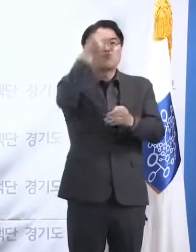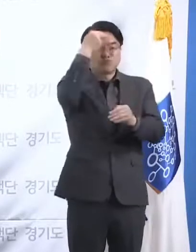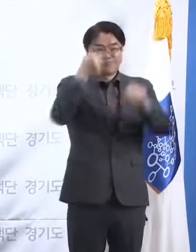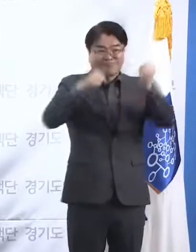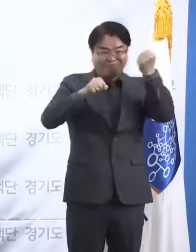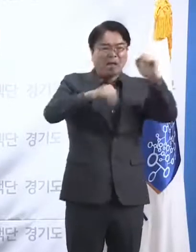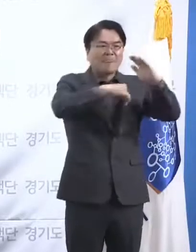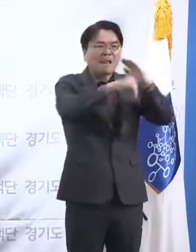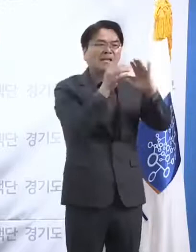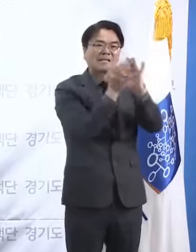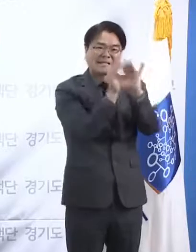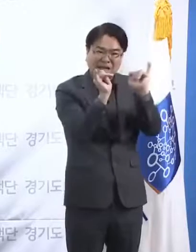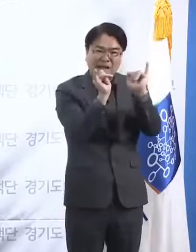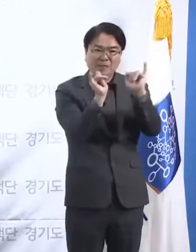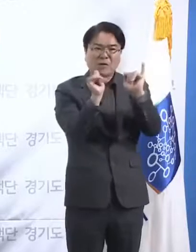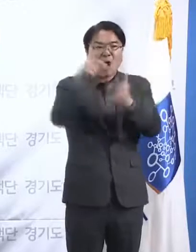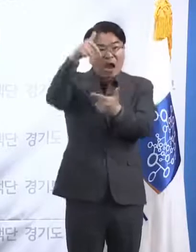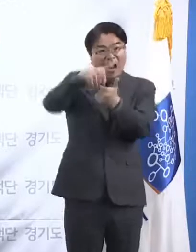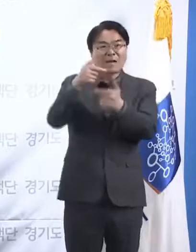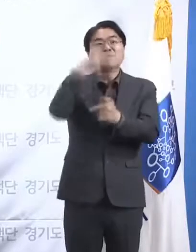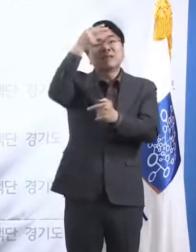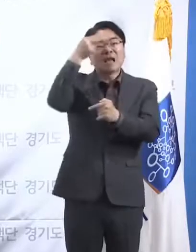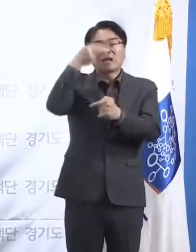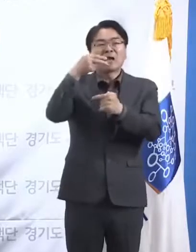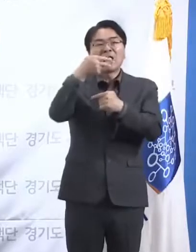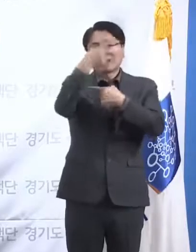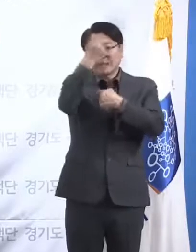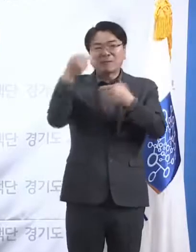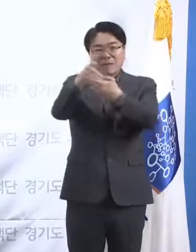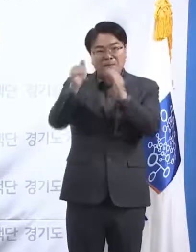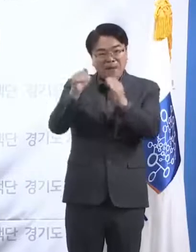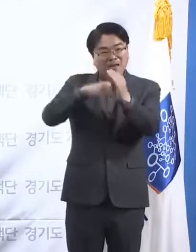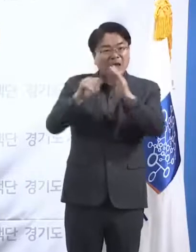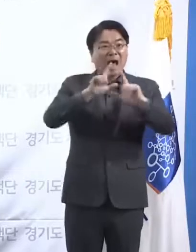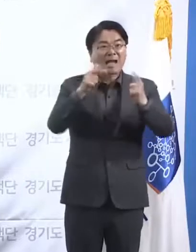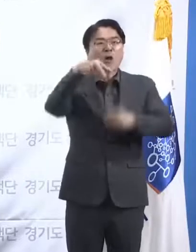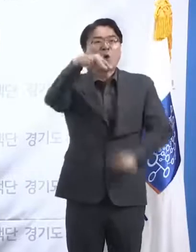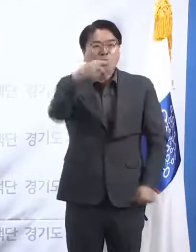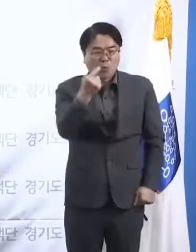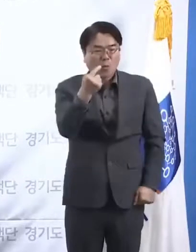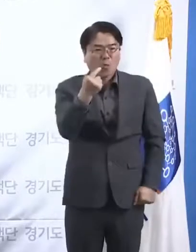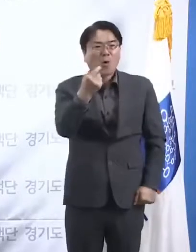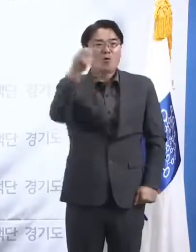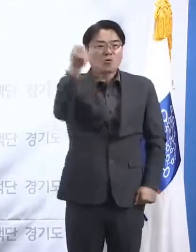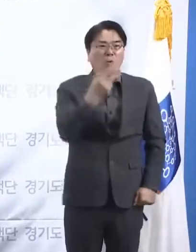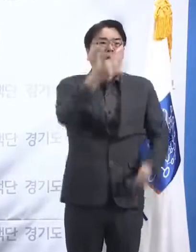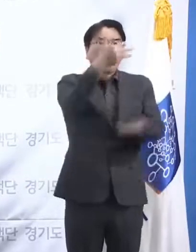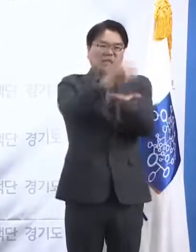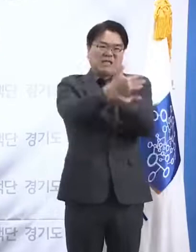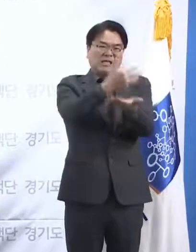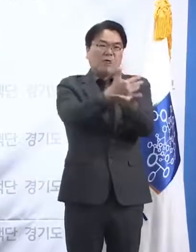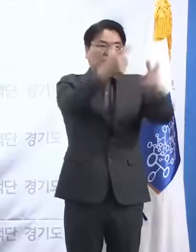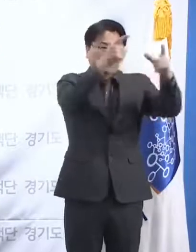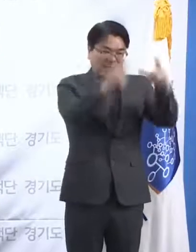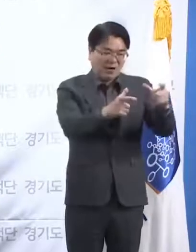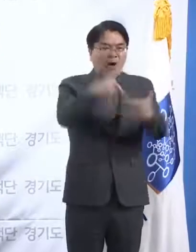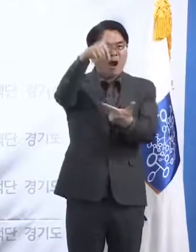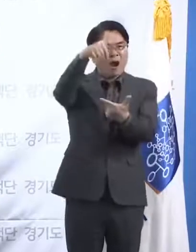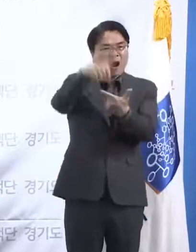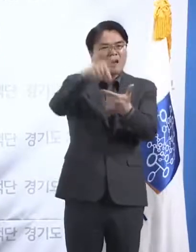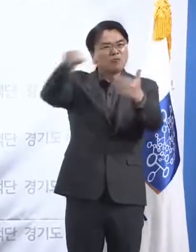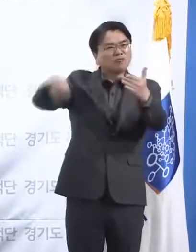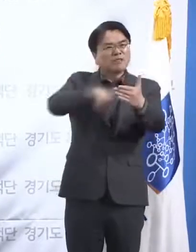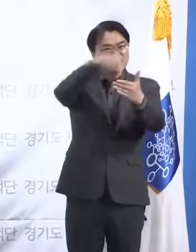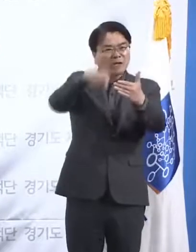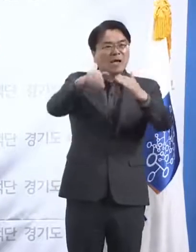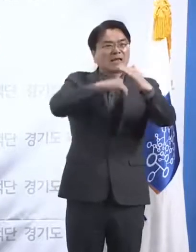아닌 경우에도 2020년 4월 29일 이후 서울 용산구 이태원동과 강남구 논현동에